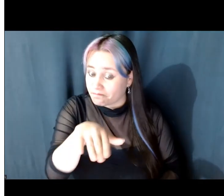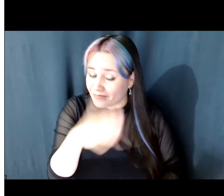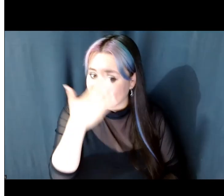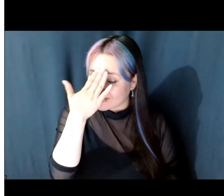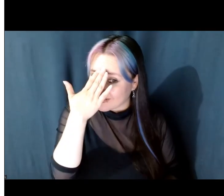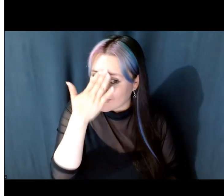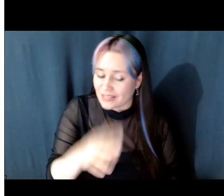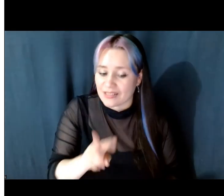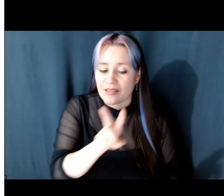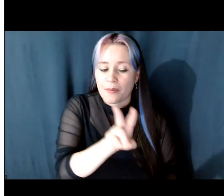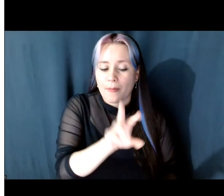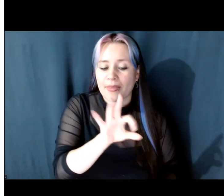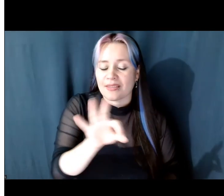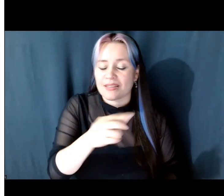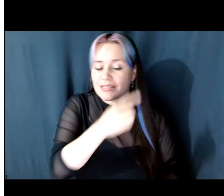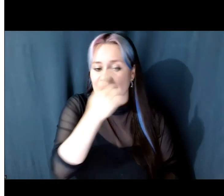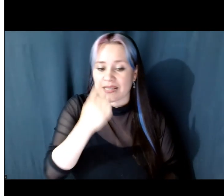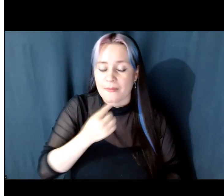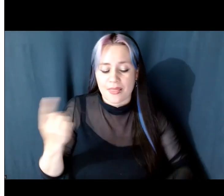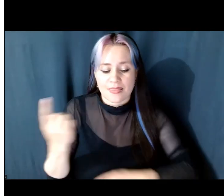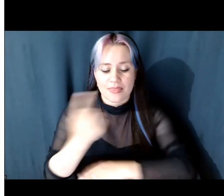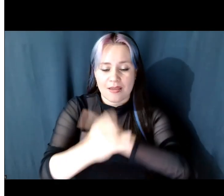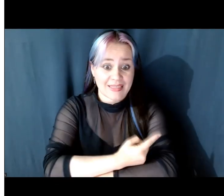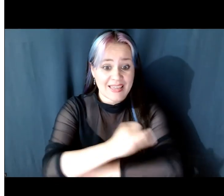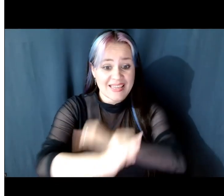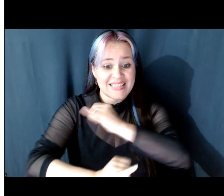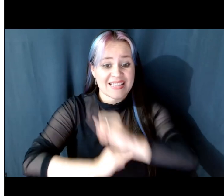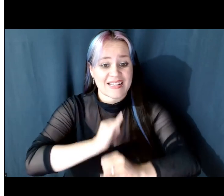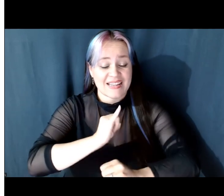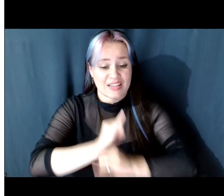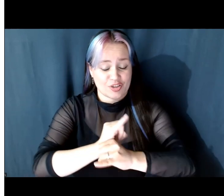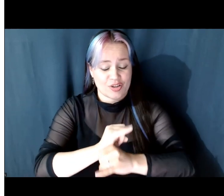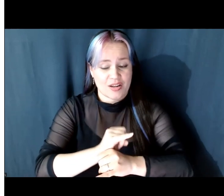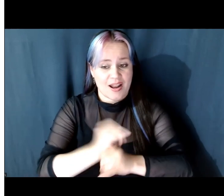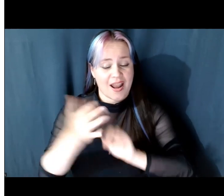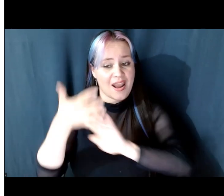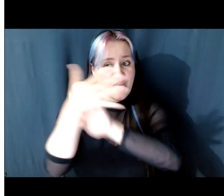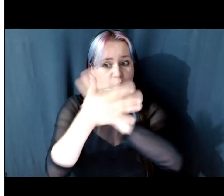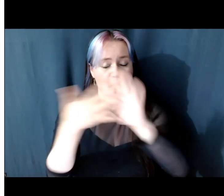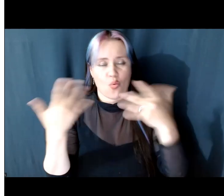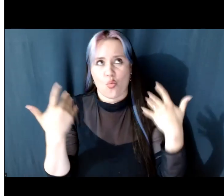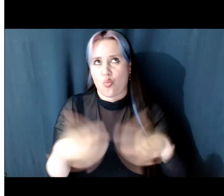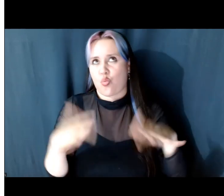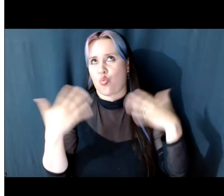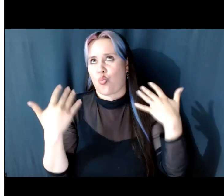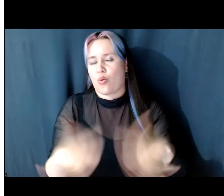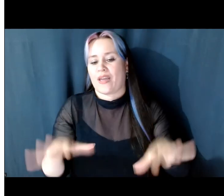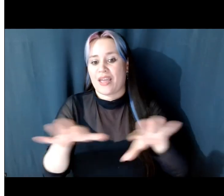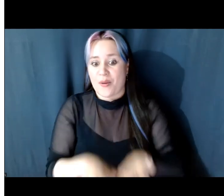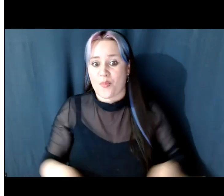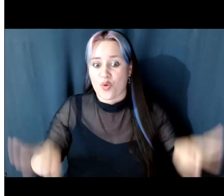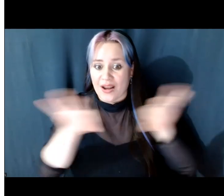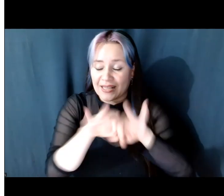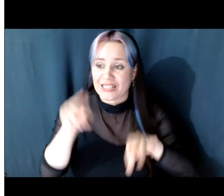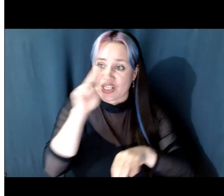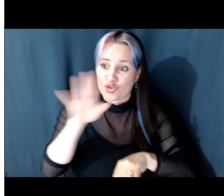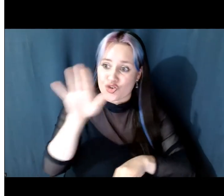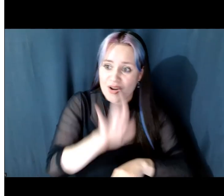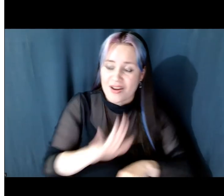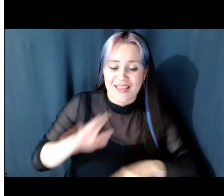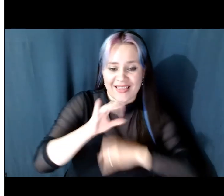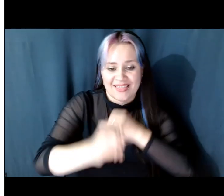sabías que el 23 de septiembre se conmemora el Día Internacional de la lengua de señas y el Día Nacional de la lengua de señas